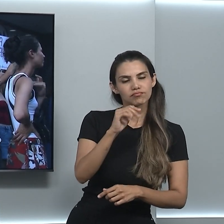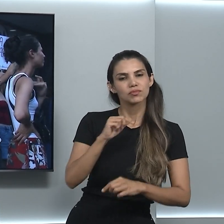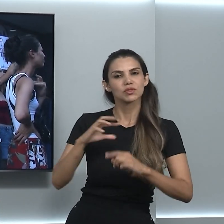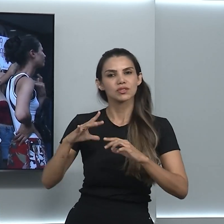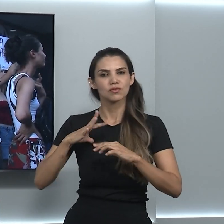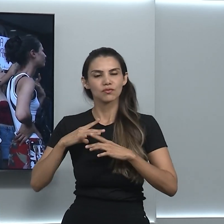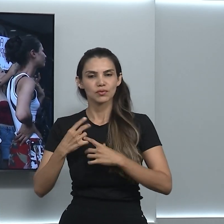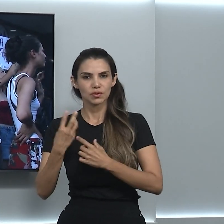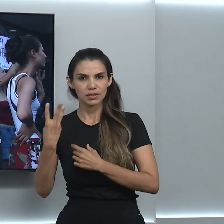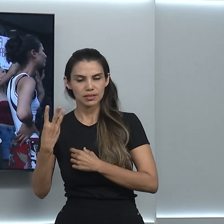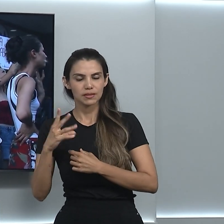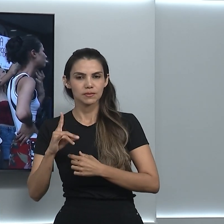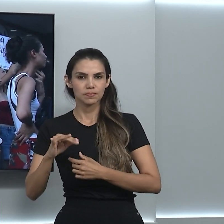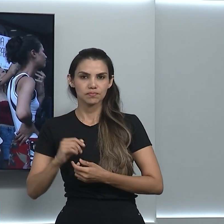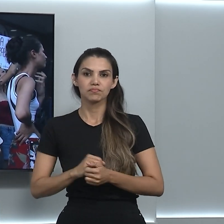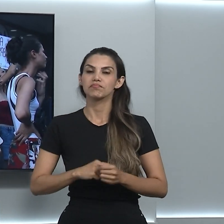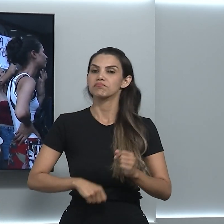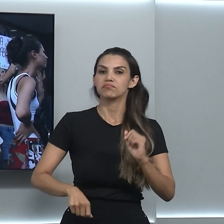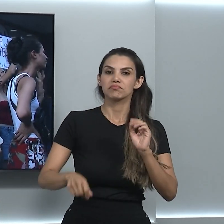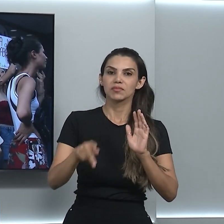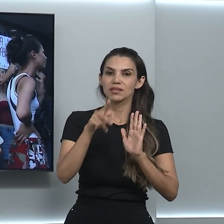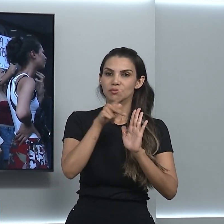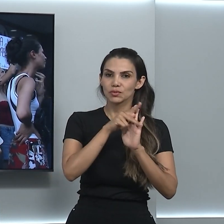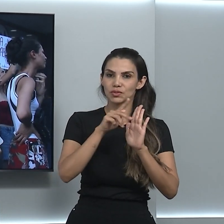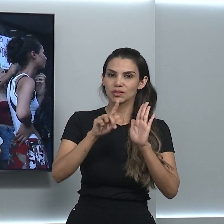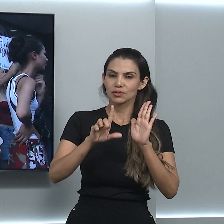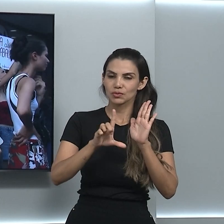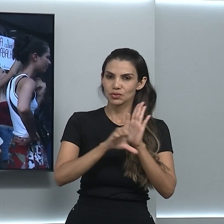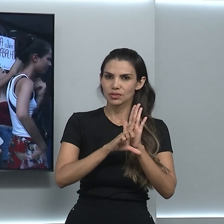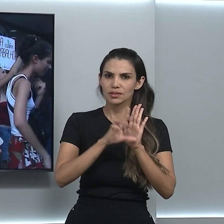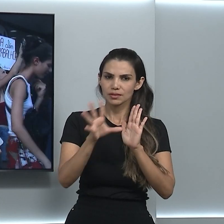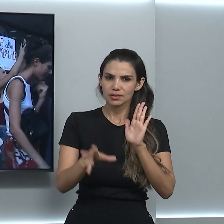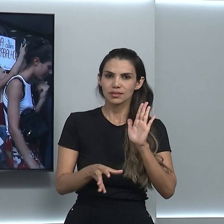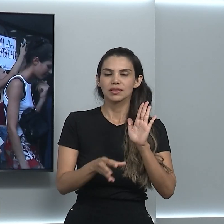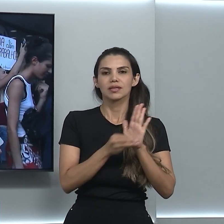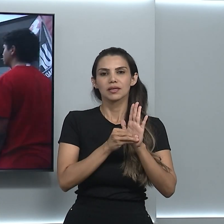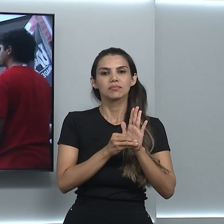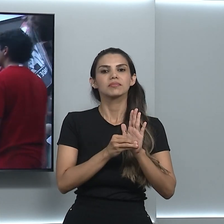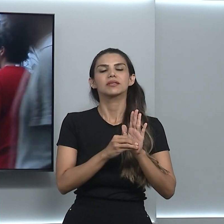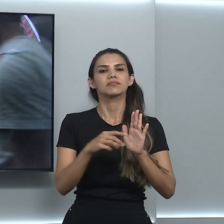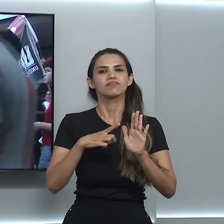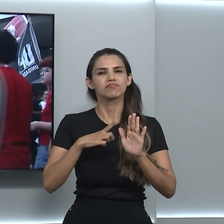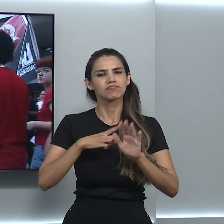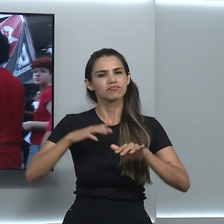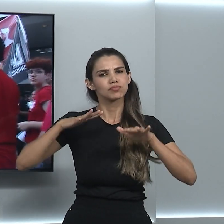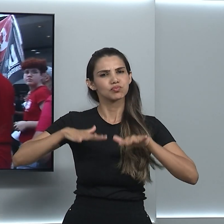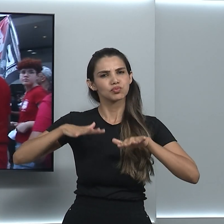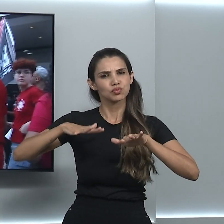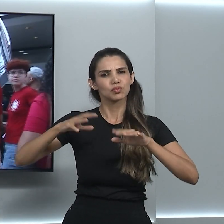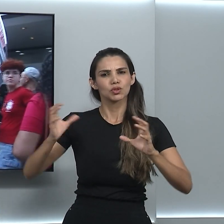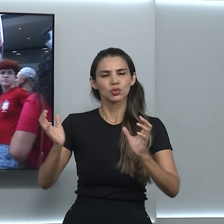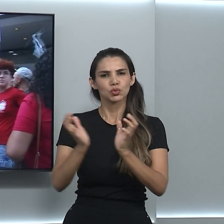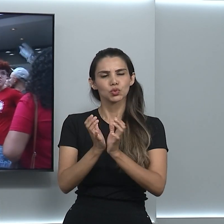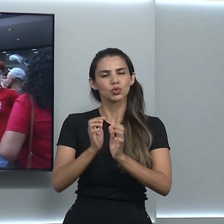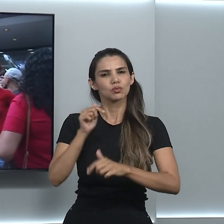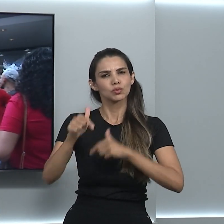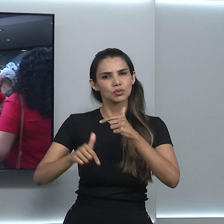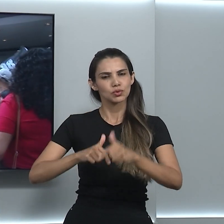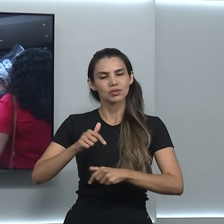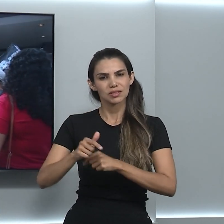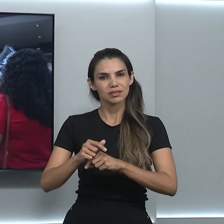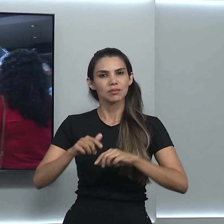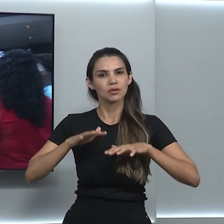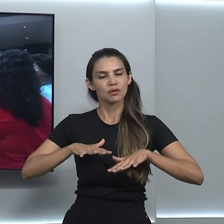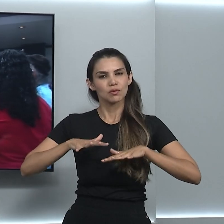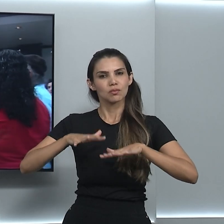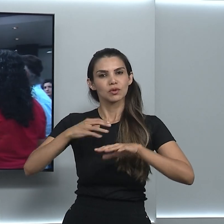folga 3. A PEC surgiu devido a demandas e reivindicações de trabalhadores através da petição pública online do movimento